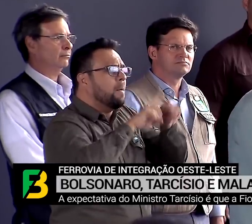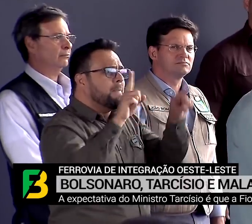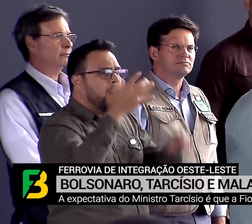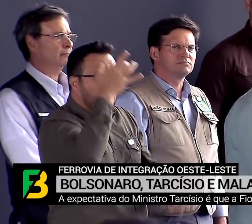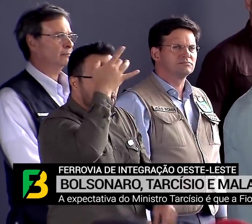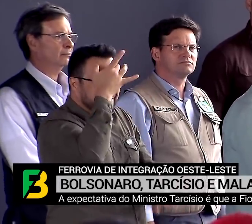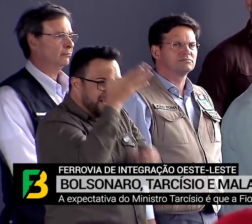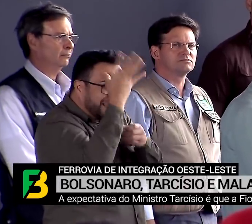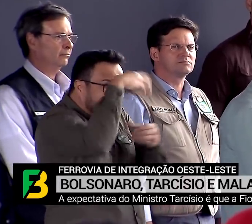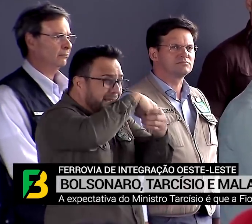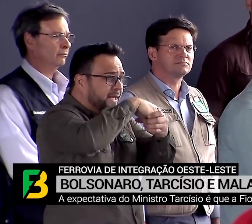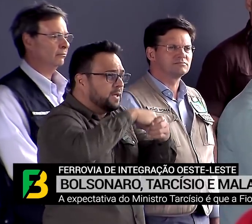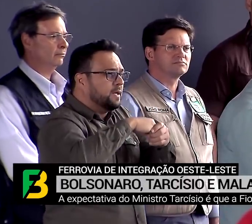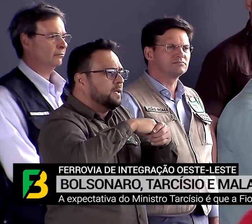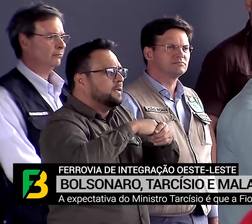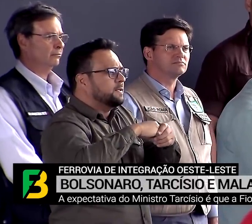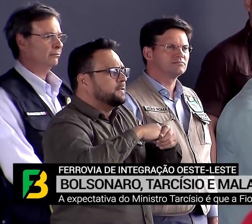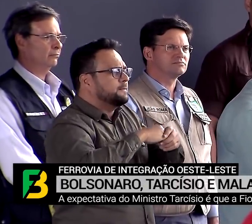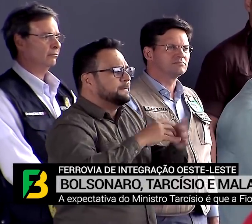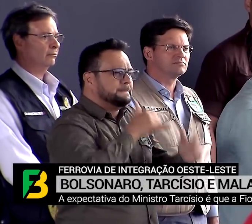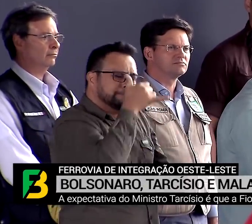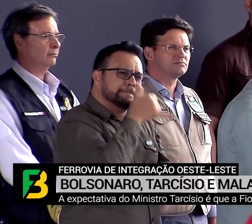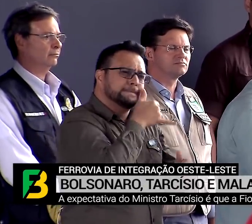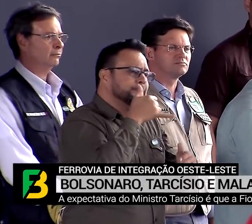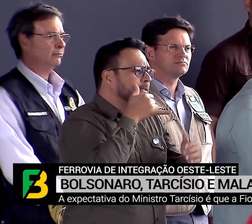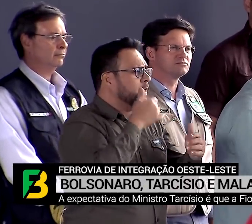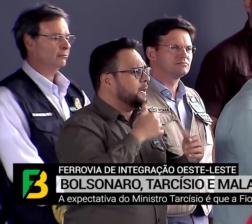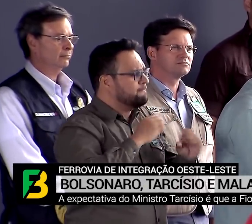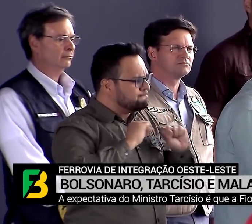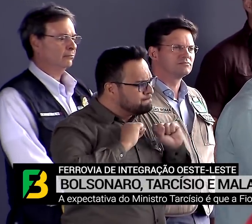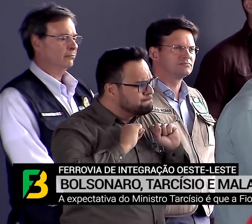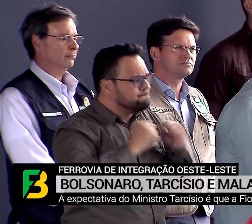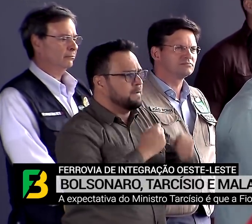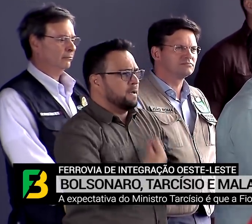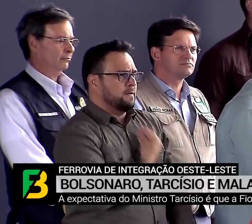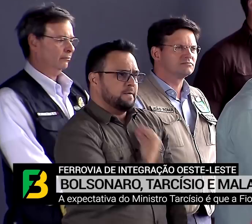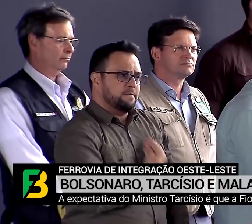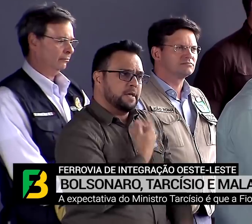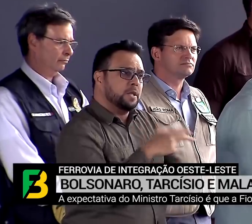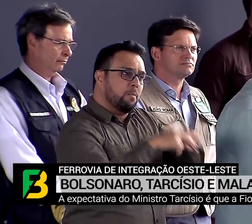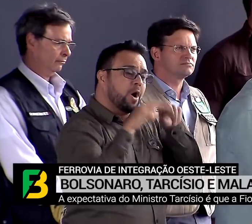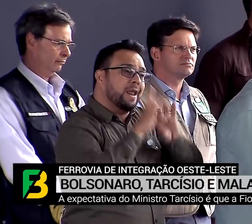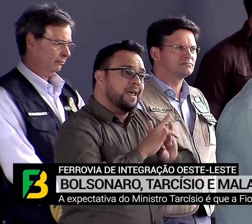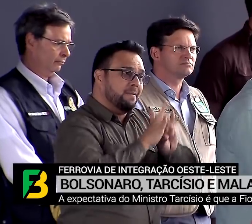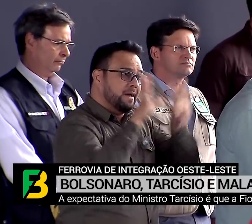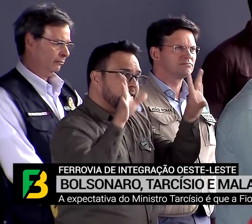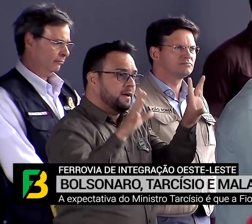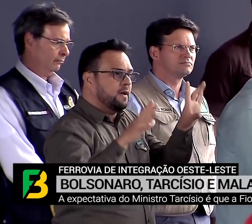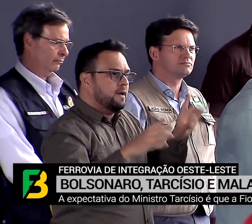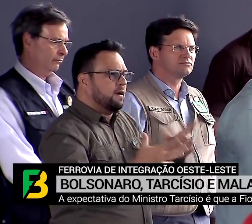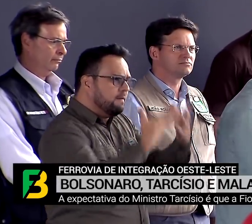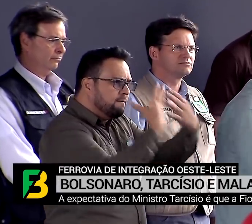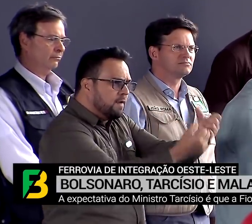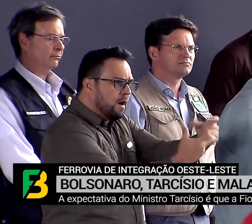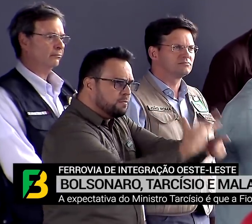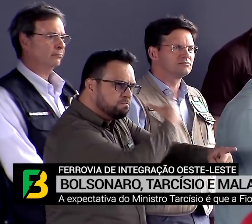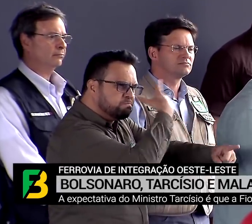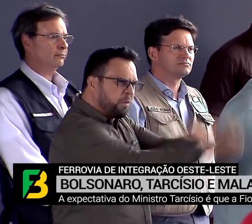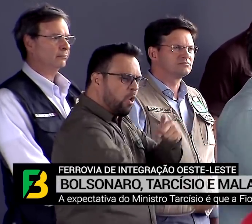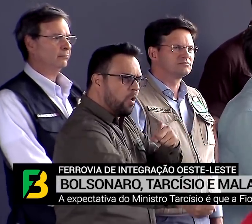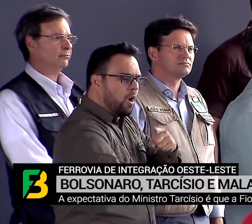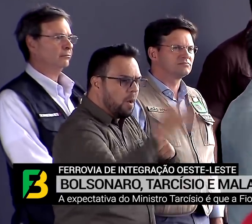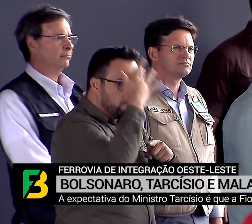até da na sua vida pela sua liberdade e vamos derrotar aqueles